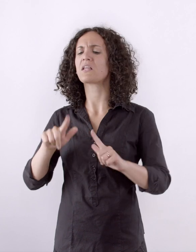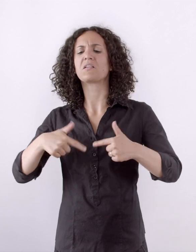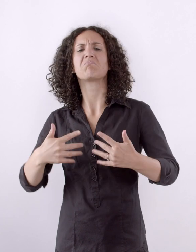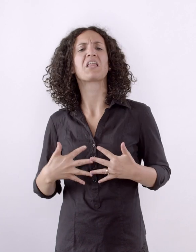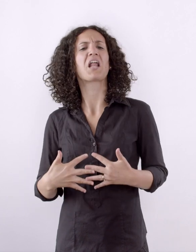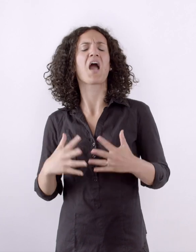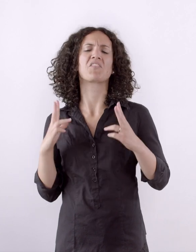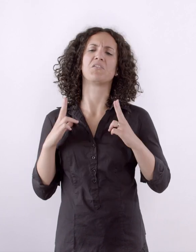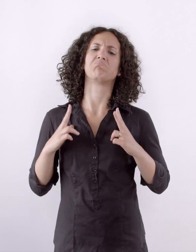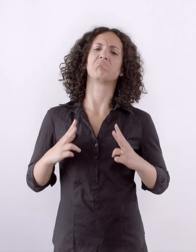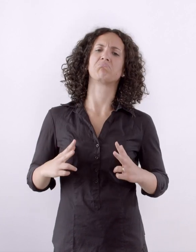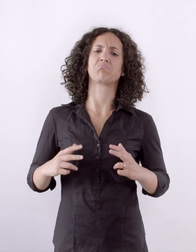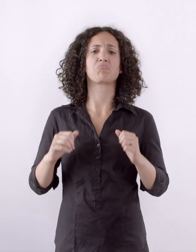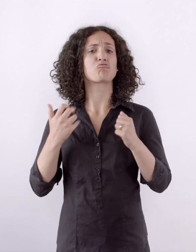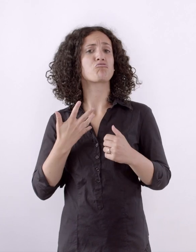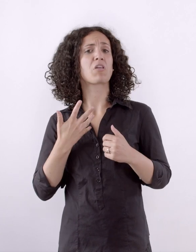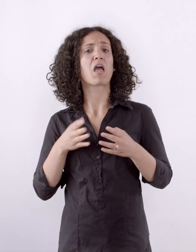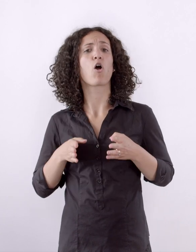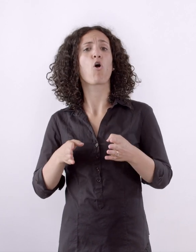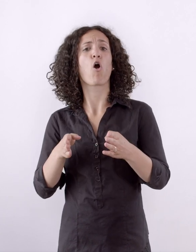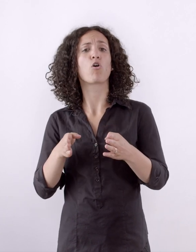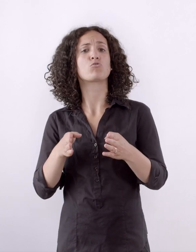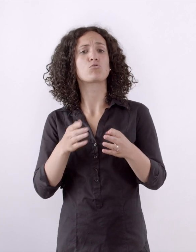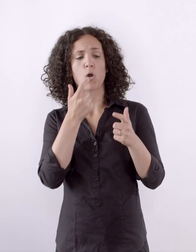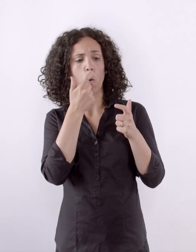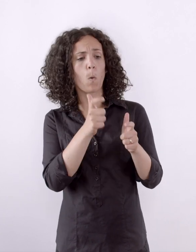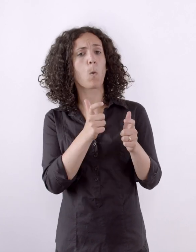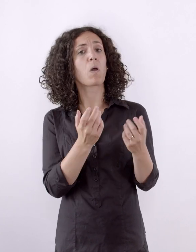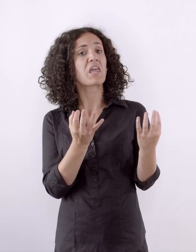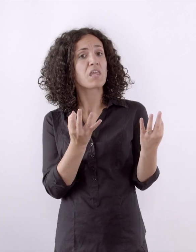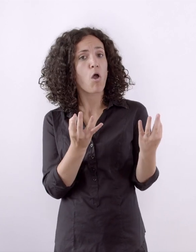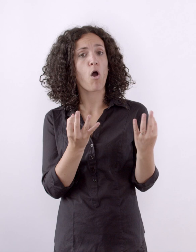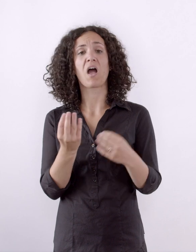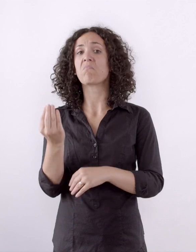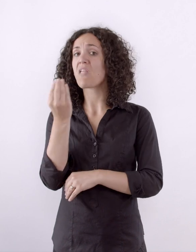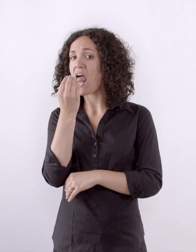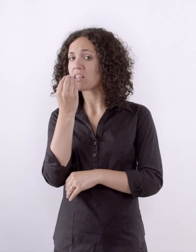modo più sereno, come corsi dedicati allo yoga e all'alimentazione.